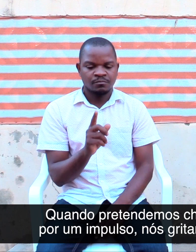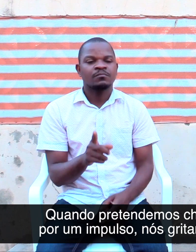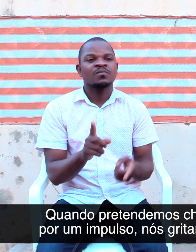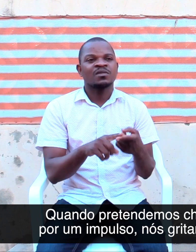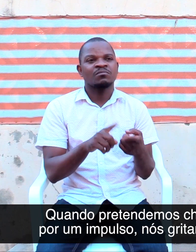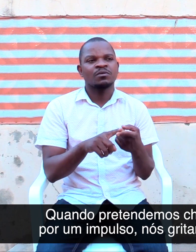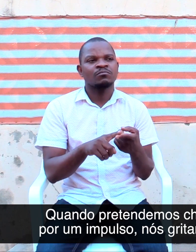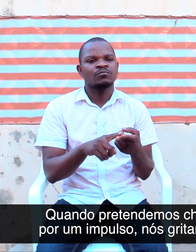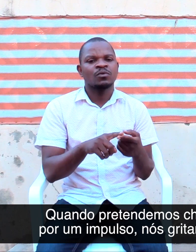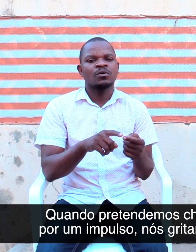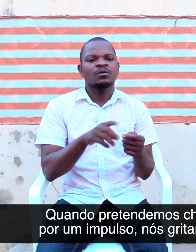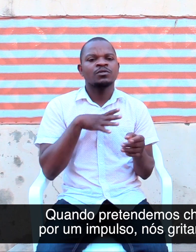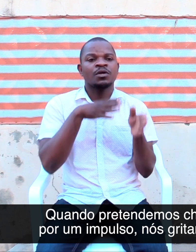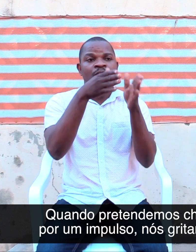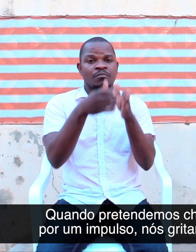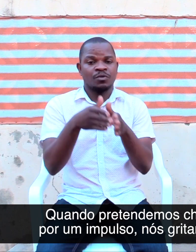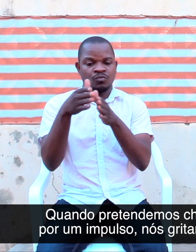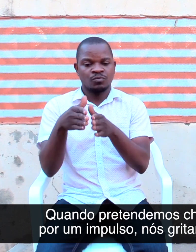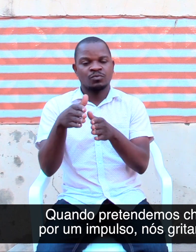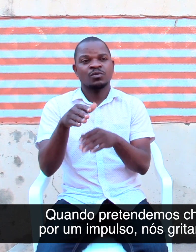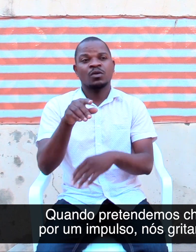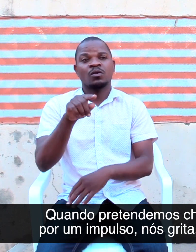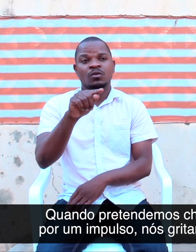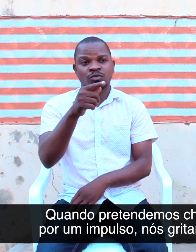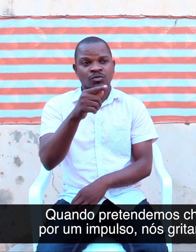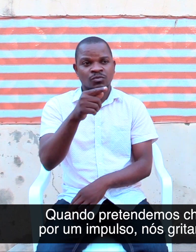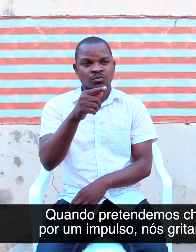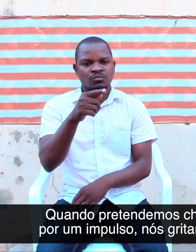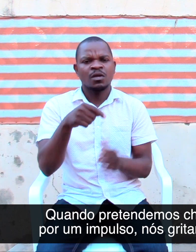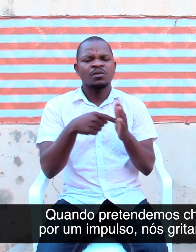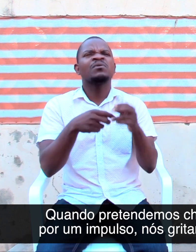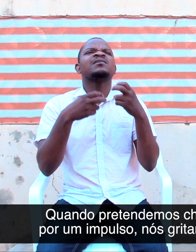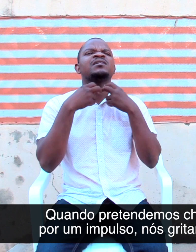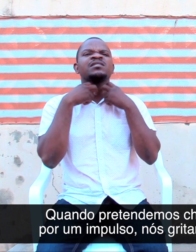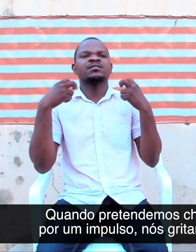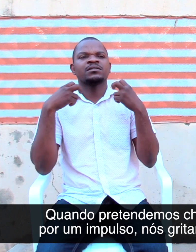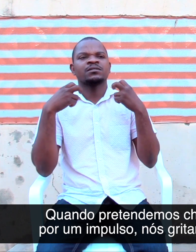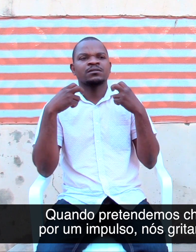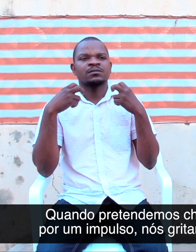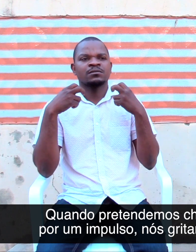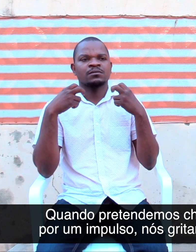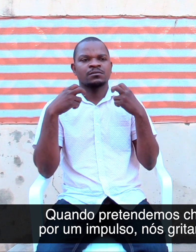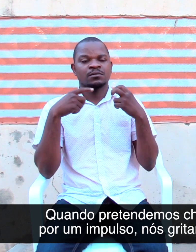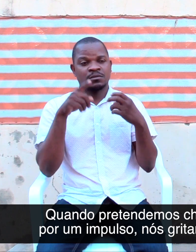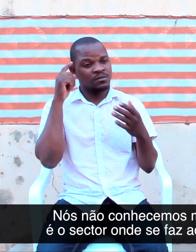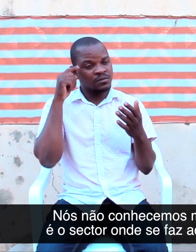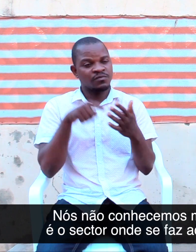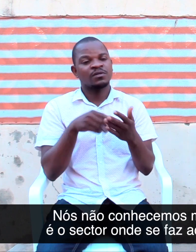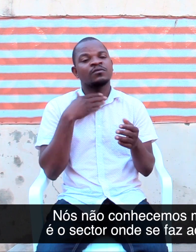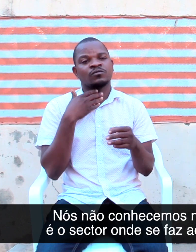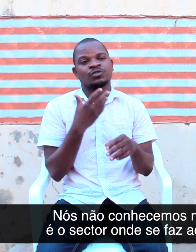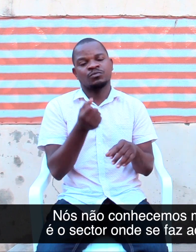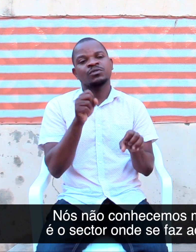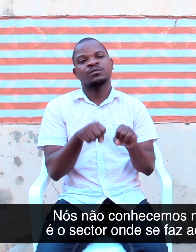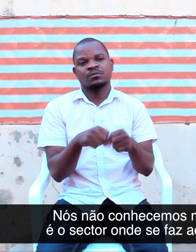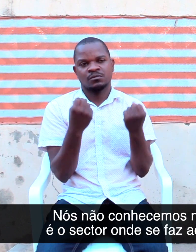Pretendemos chamar alguém de longe, que está distante. Por um impulso nós gritamos, estamos a dar cabo da voz.